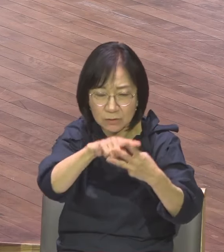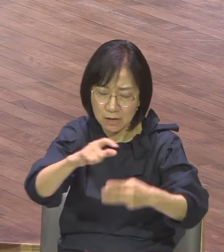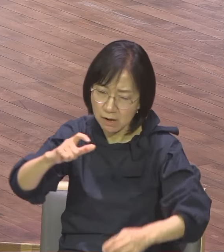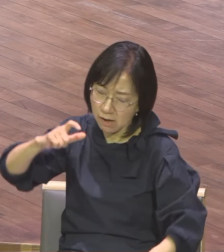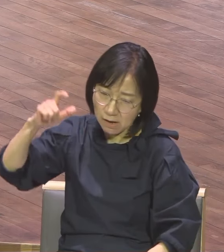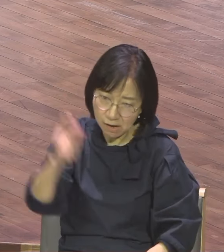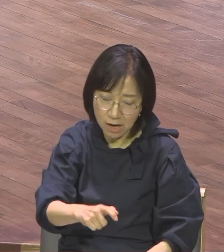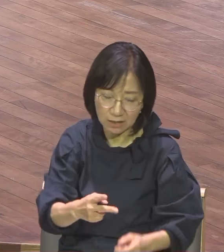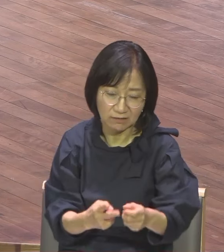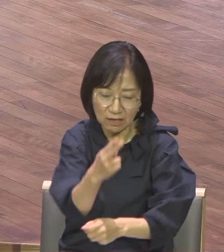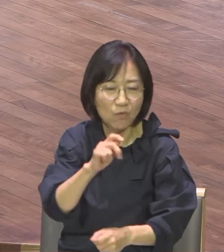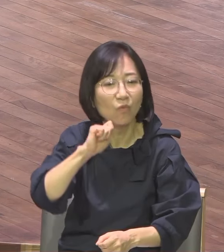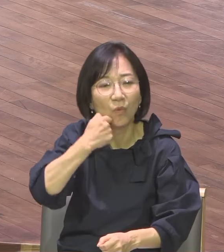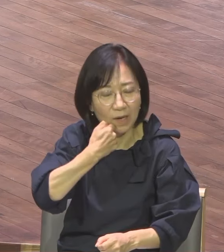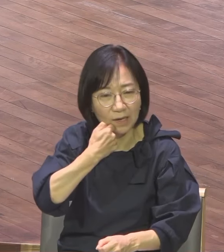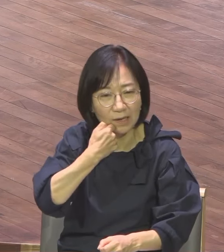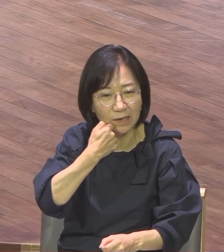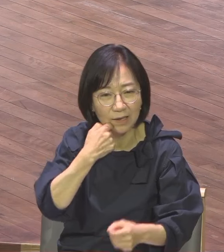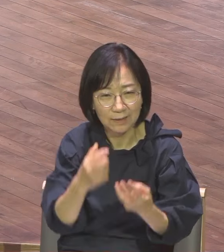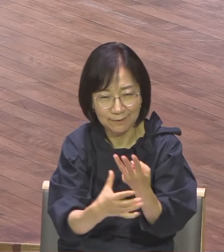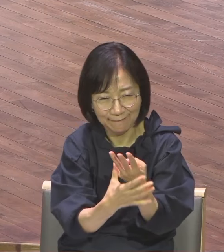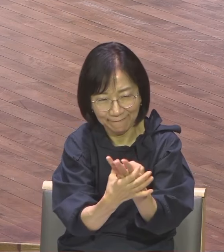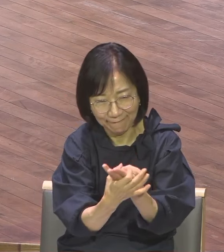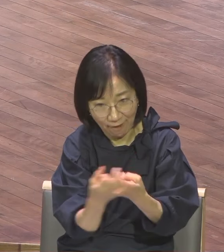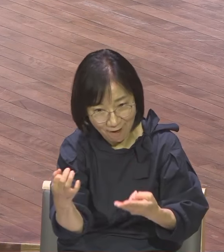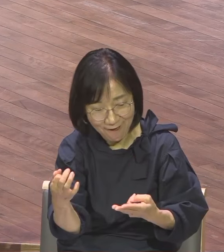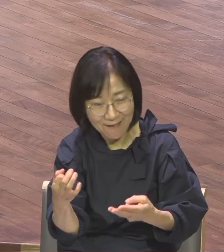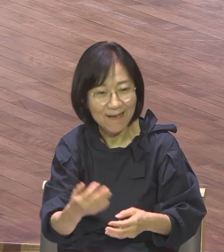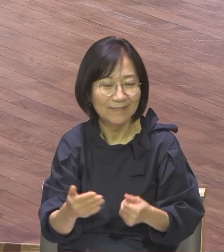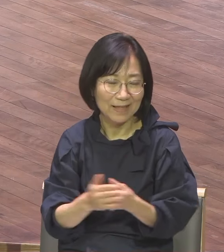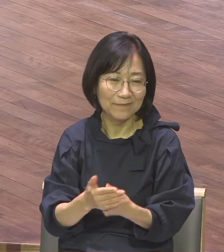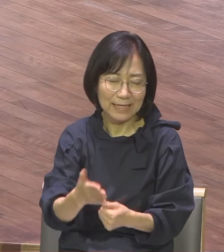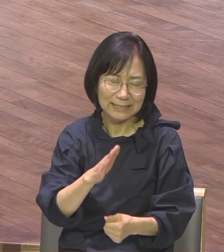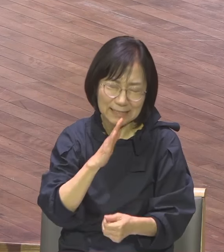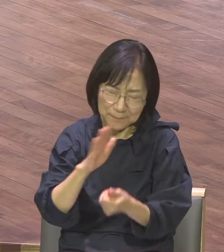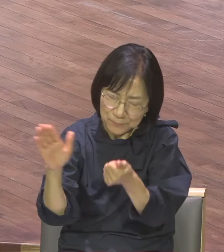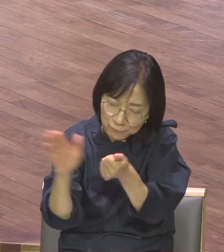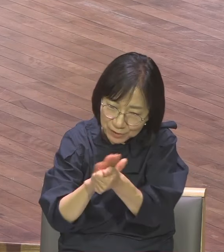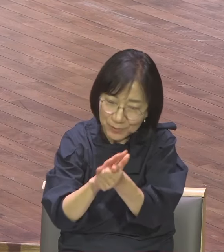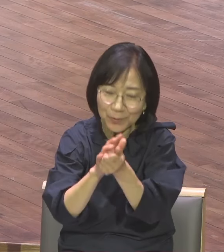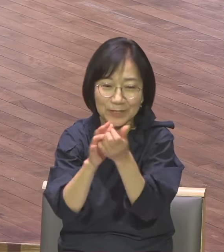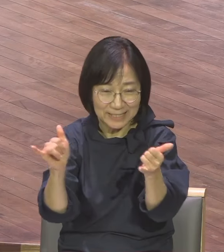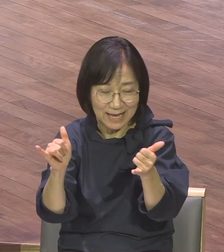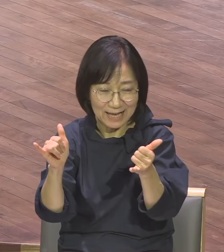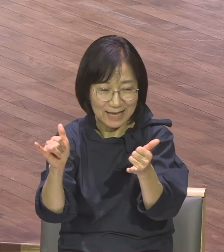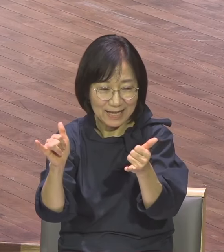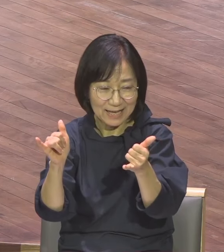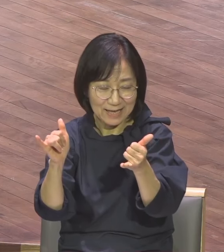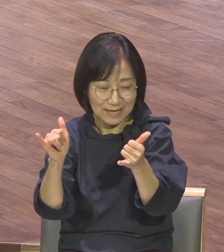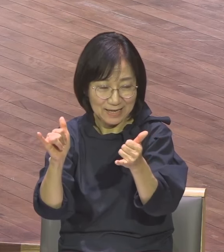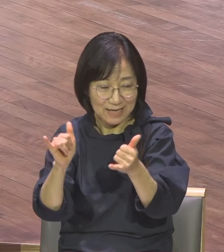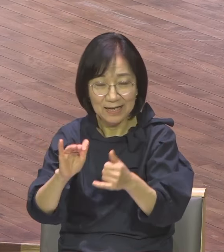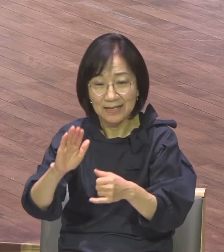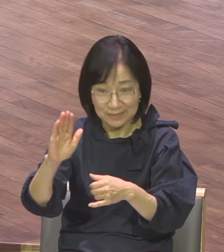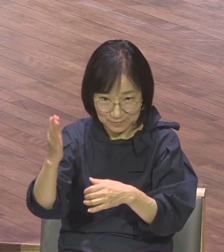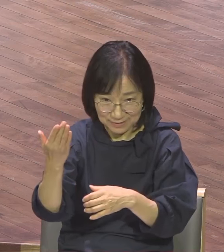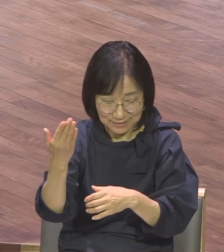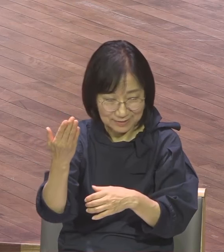성도들 그리스도 예수 안에서 참된 위로자요 영적 동반자가 되어져서